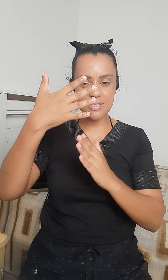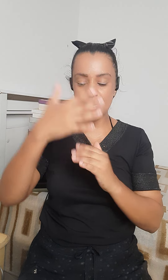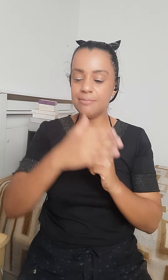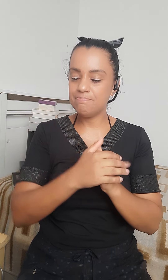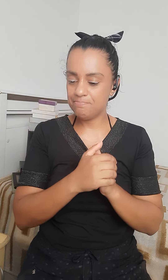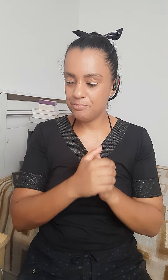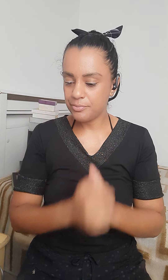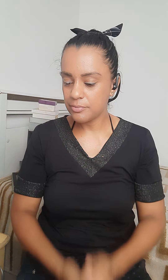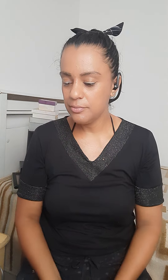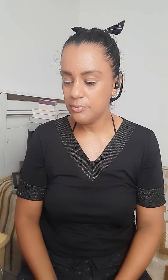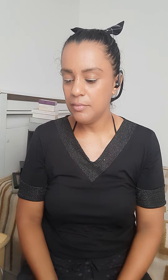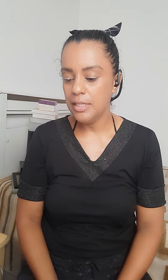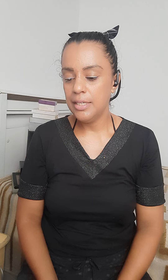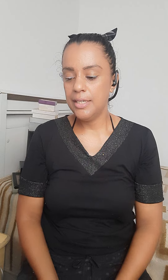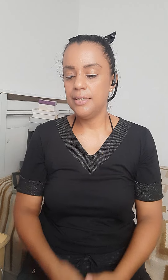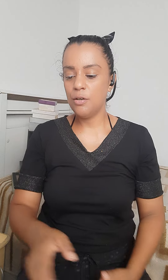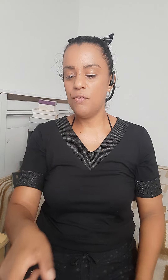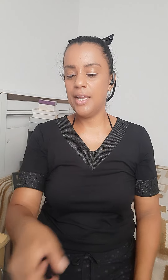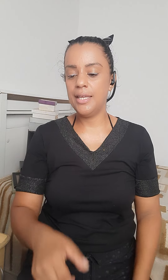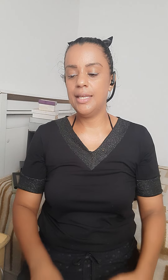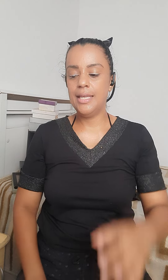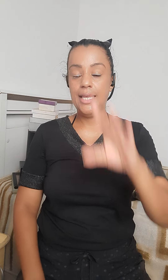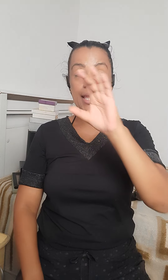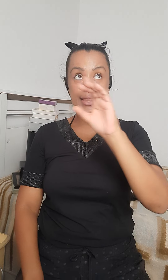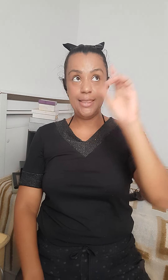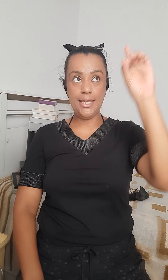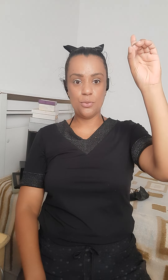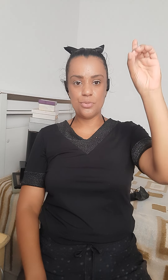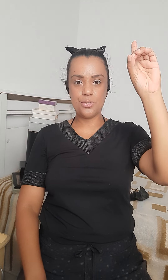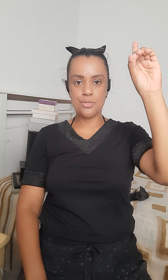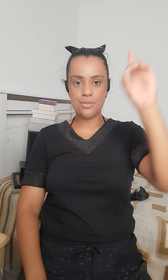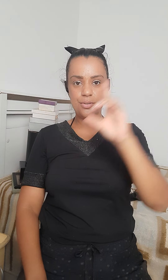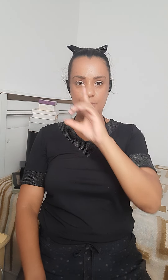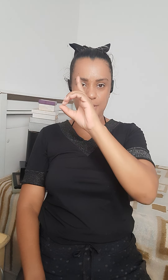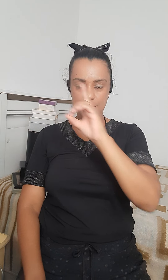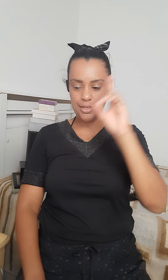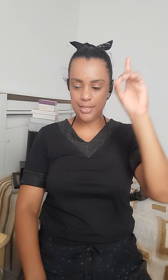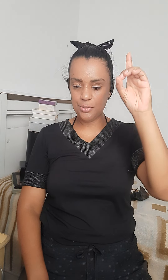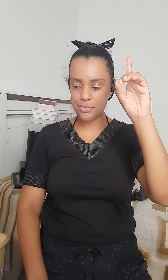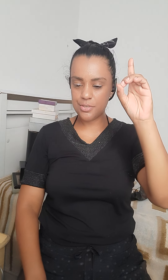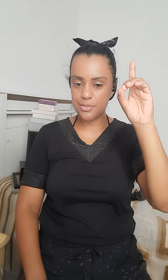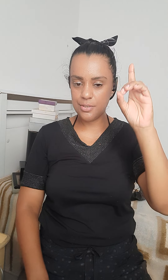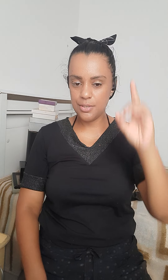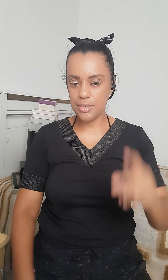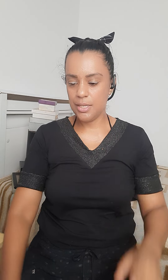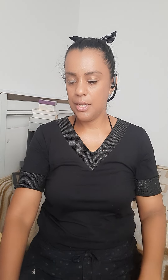né? Então vai. Deus, Deus.